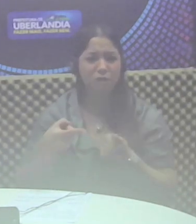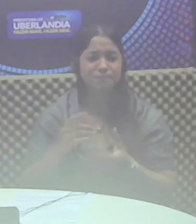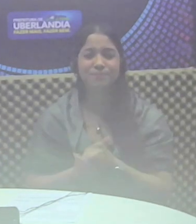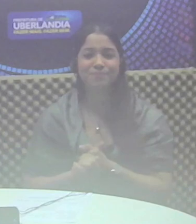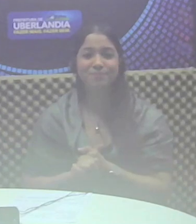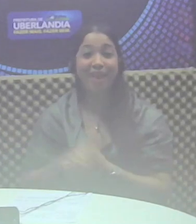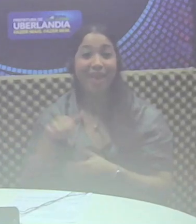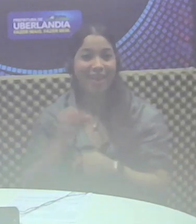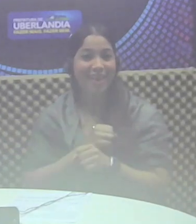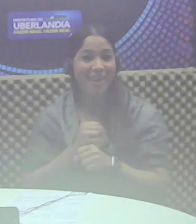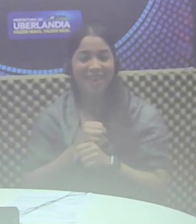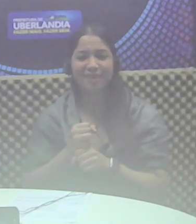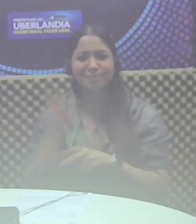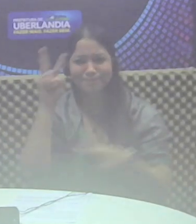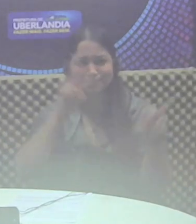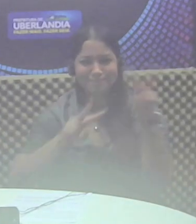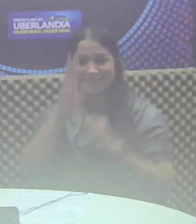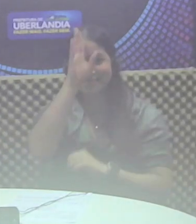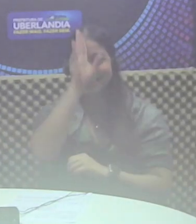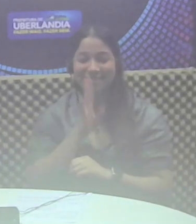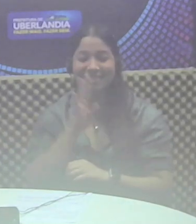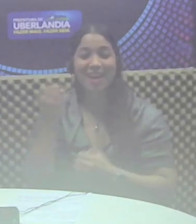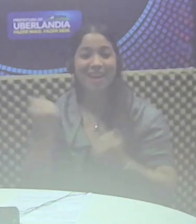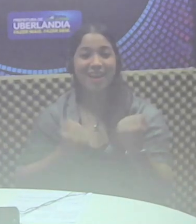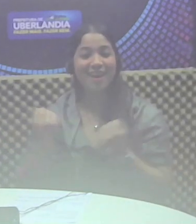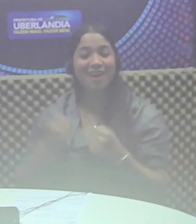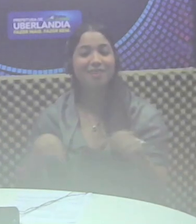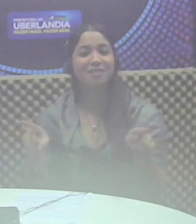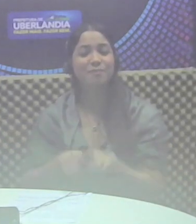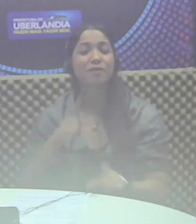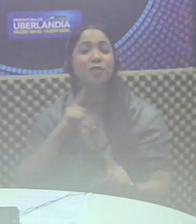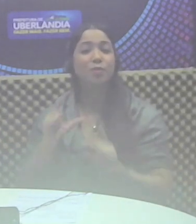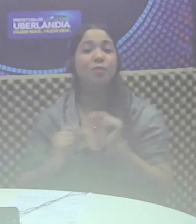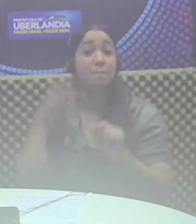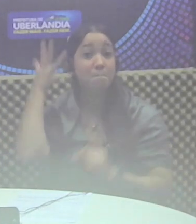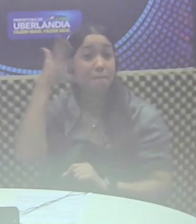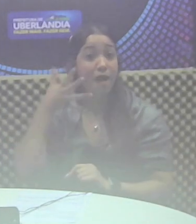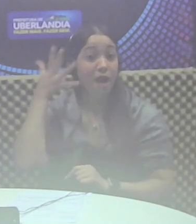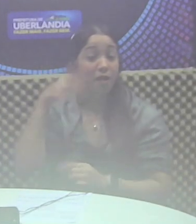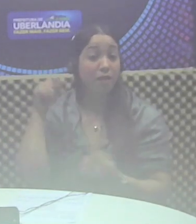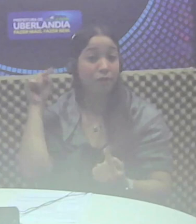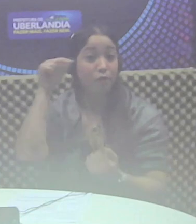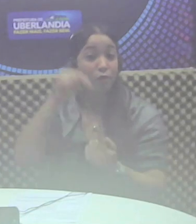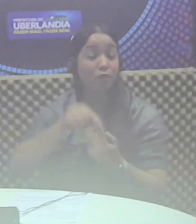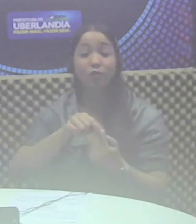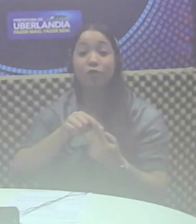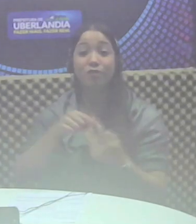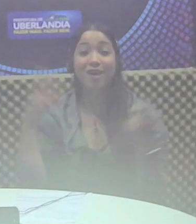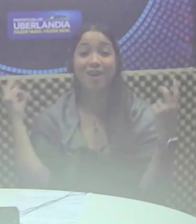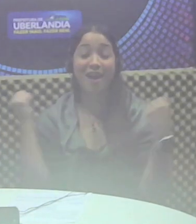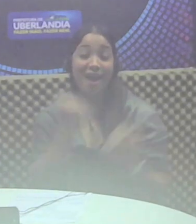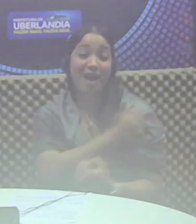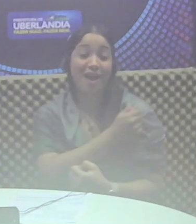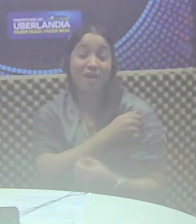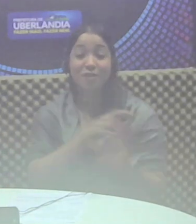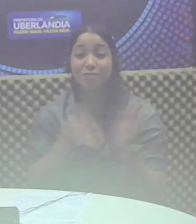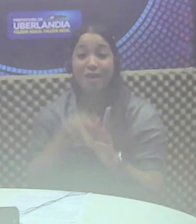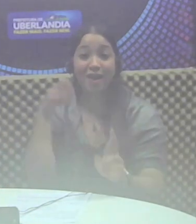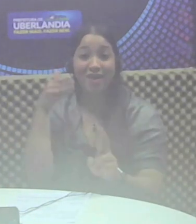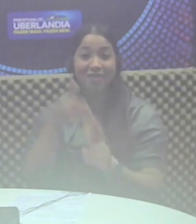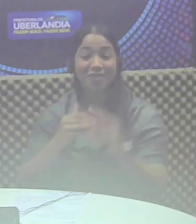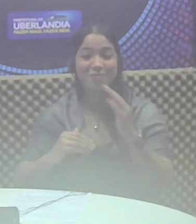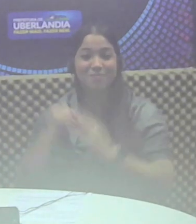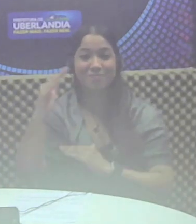edição além da inspeção gratuita de veículos serão realizadas palestras direcionadas aos alunos do centro de referência